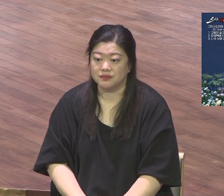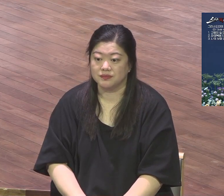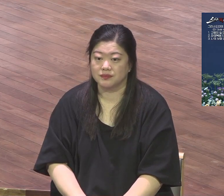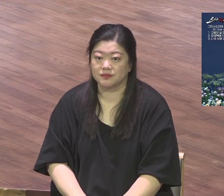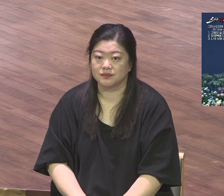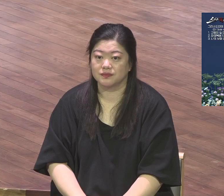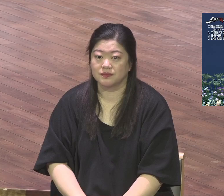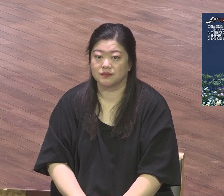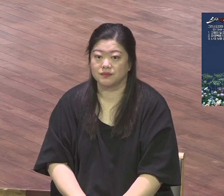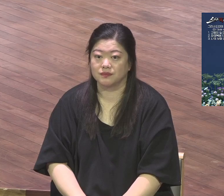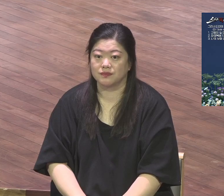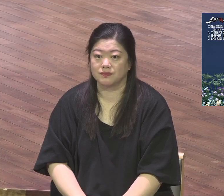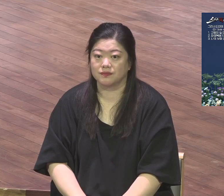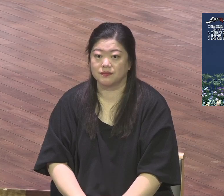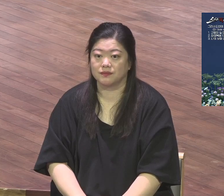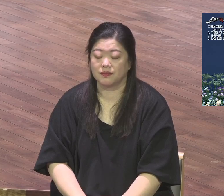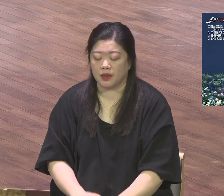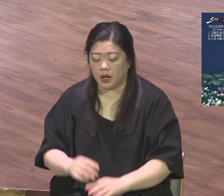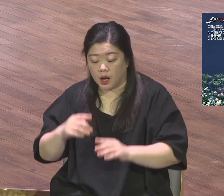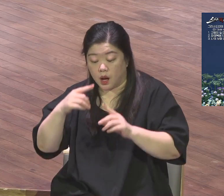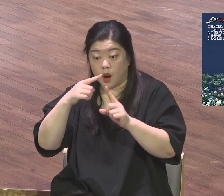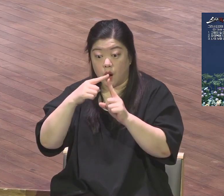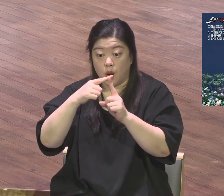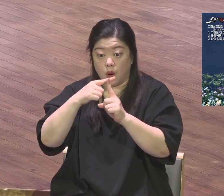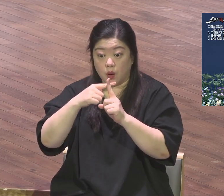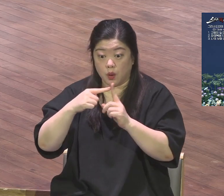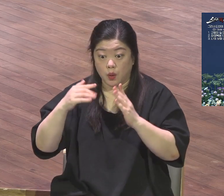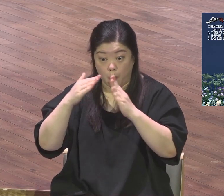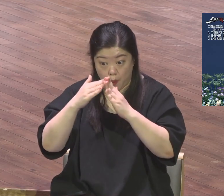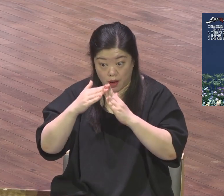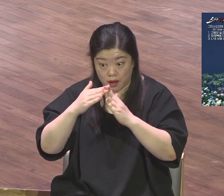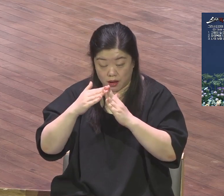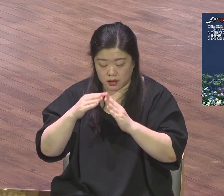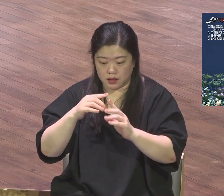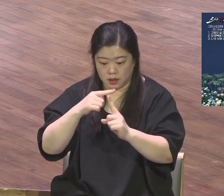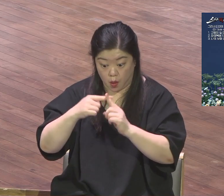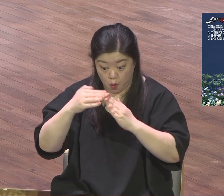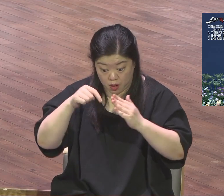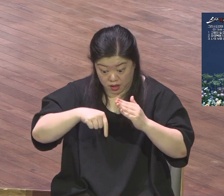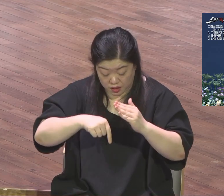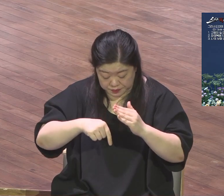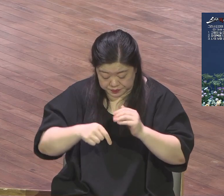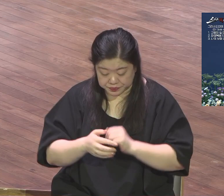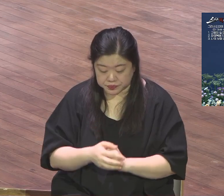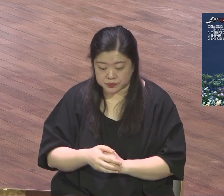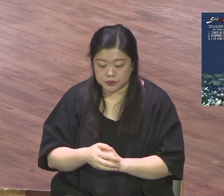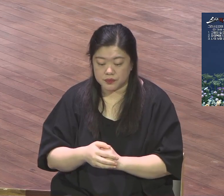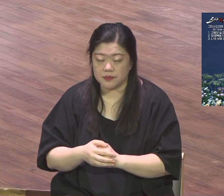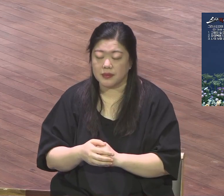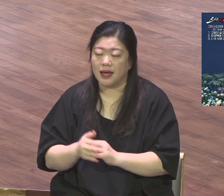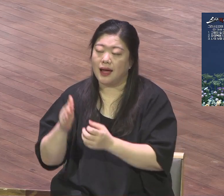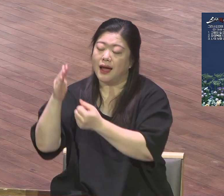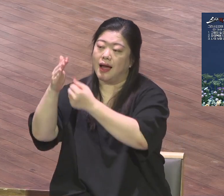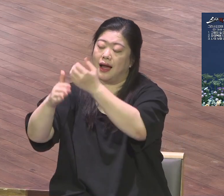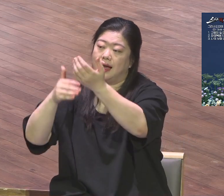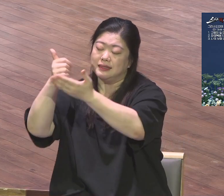교회 자체가 불완전하다는 것이 아니라 천상교회와 지상교회, 우주적인 교회와